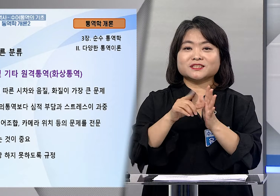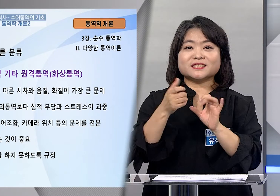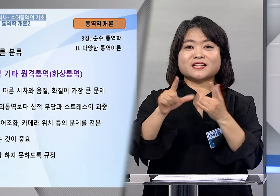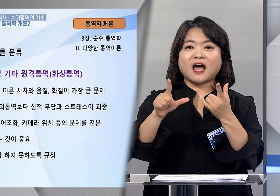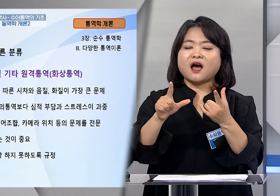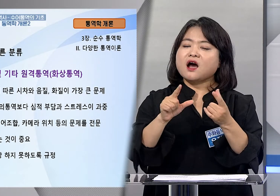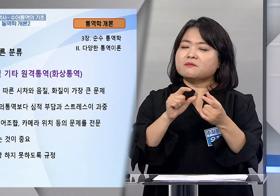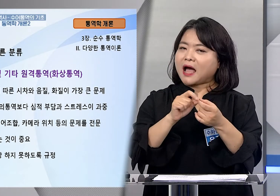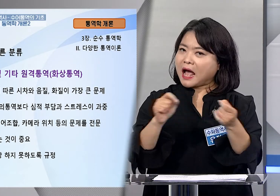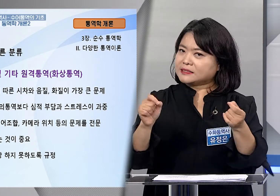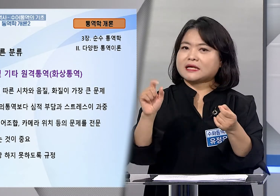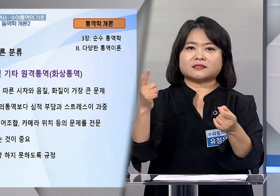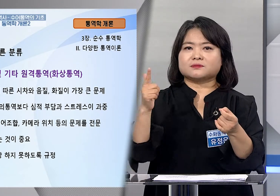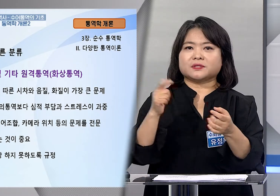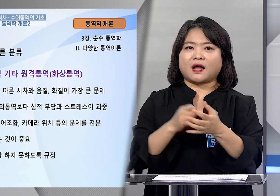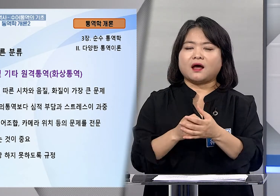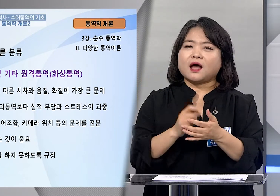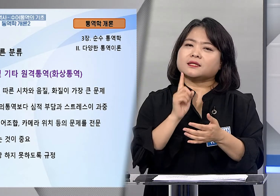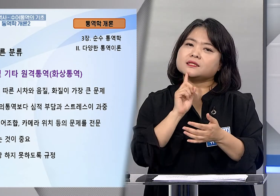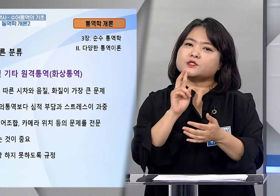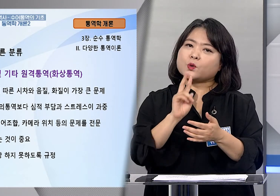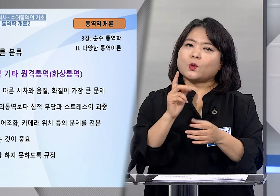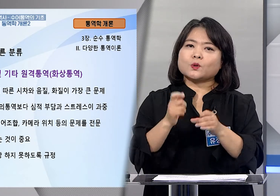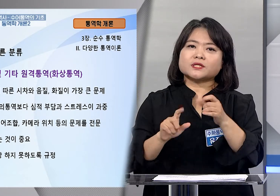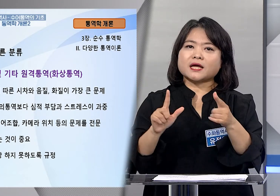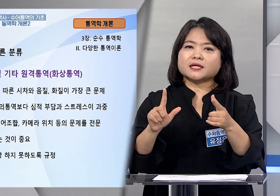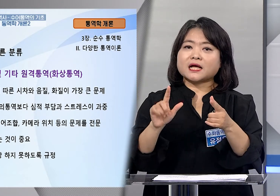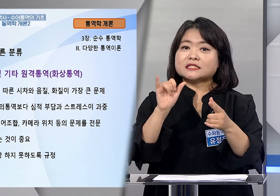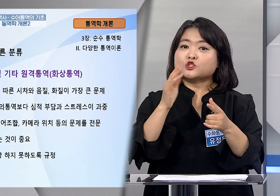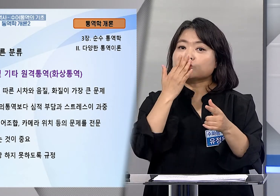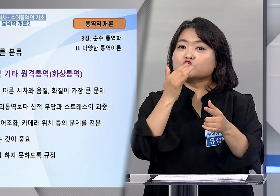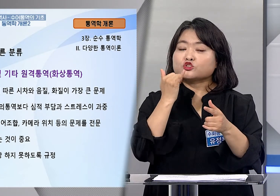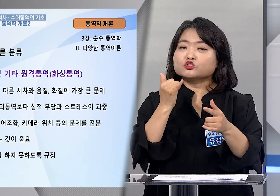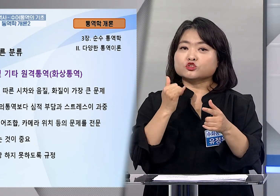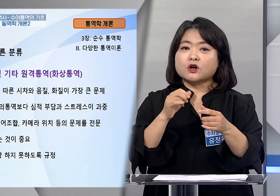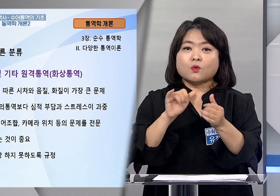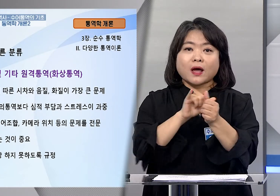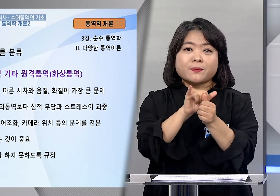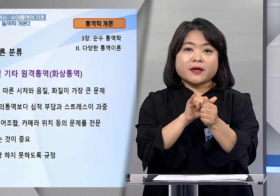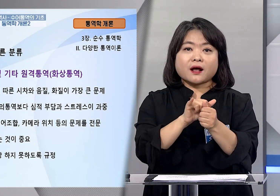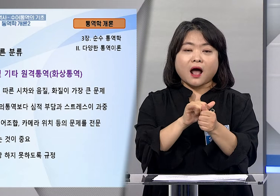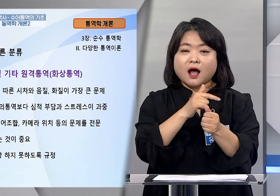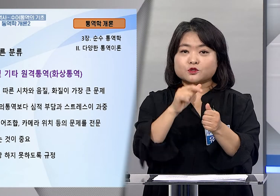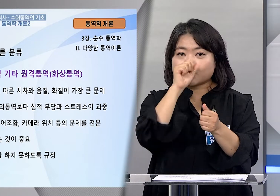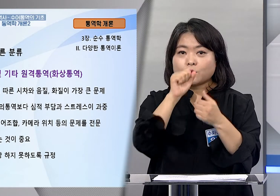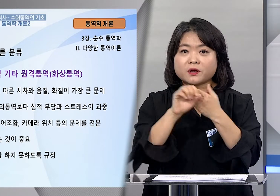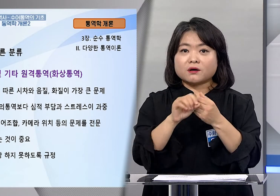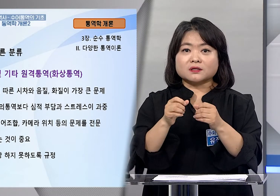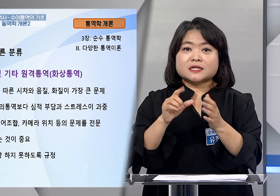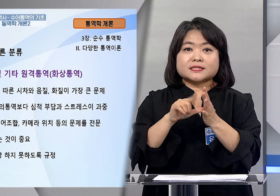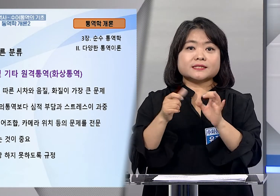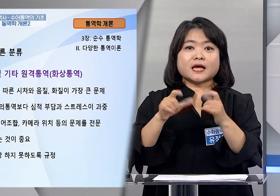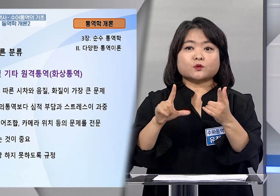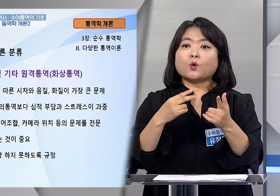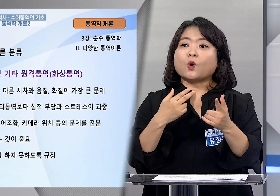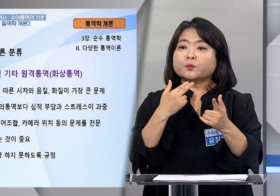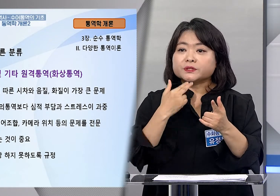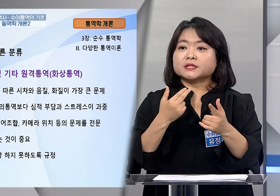시차 많지 않습니다. 한 1, 2초 차이가 있을 수도 있고 와이파이가 아주 좋으면 시차도 없이